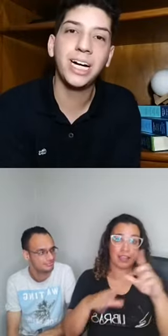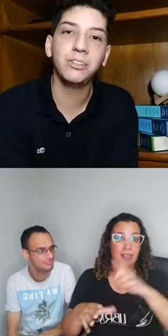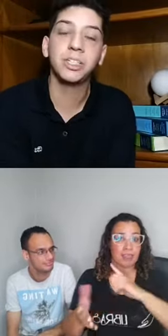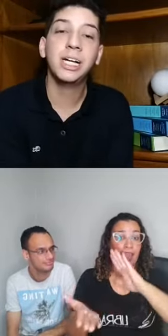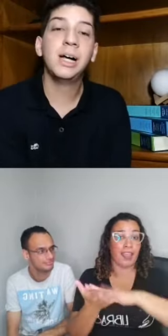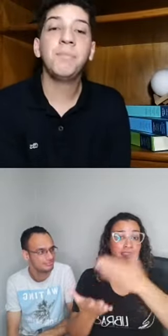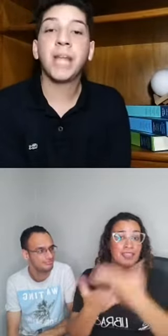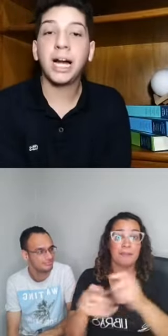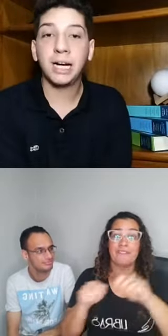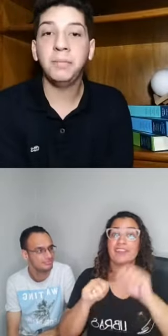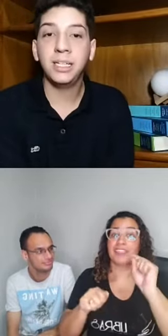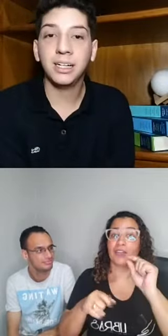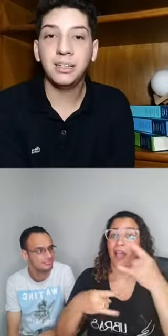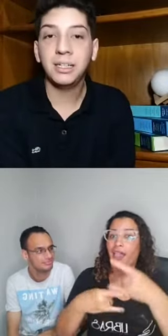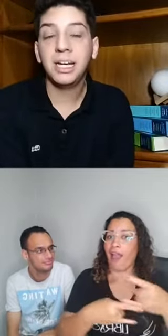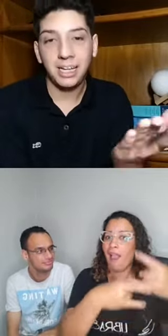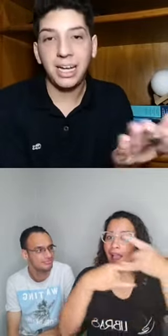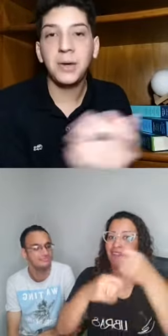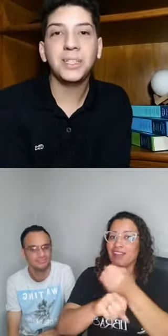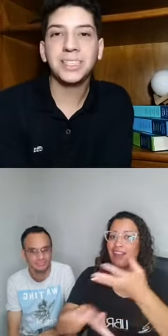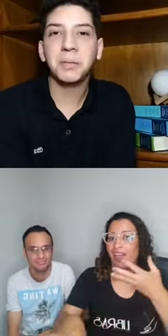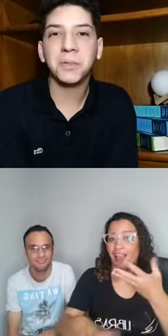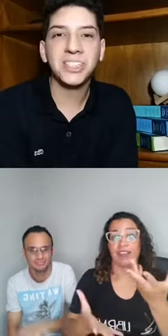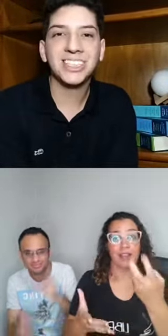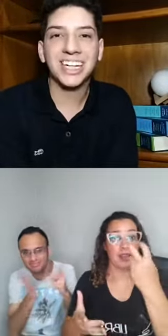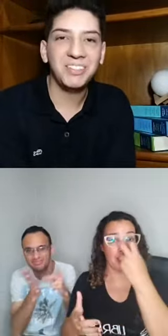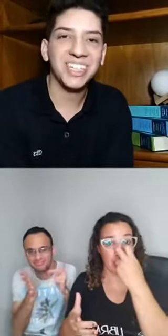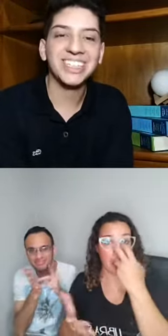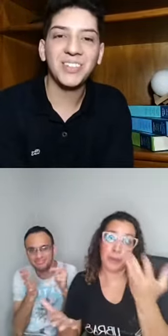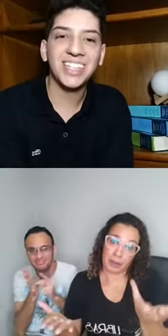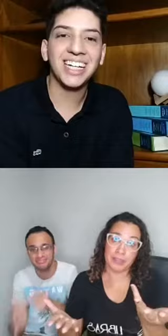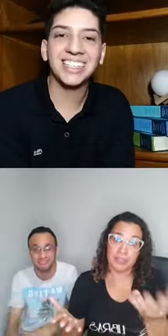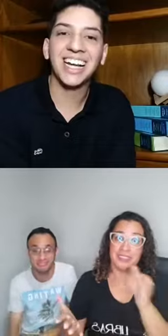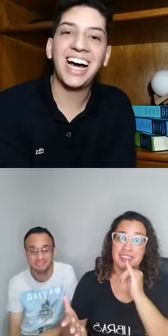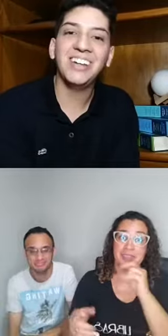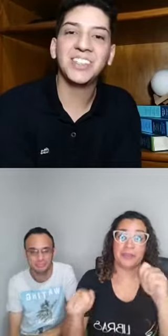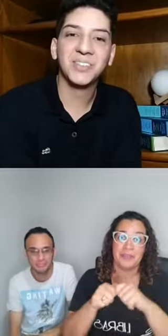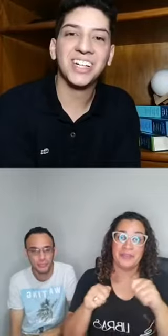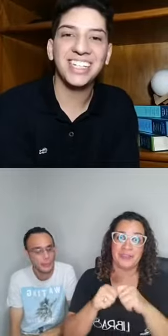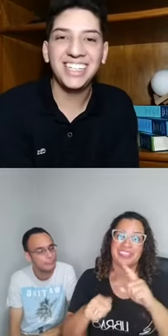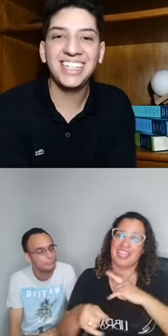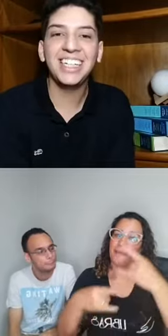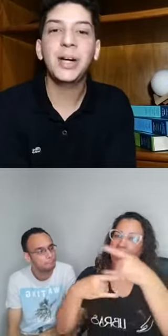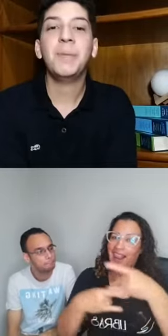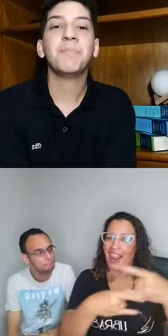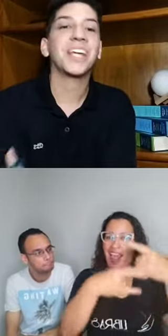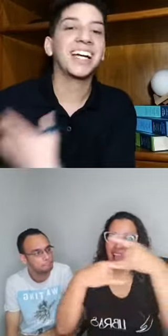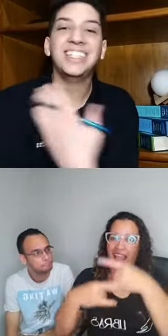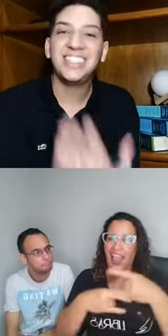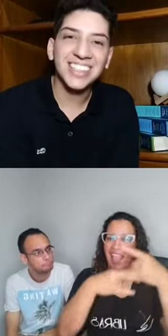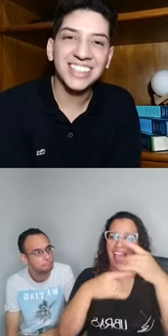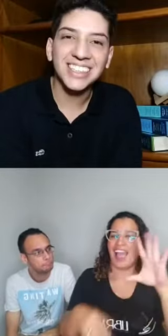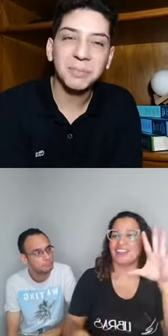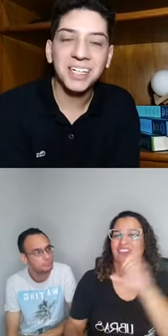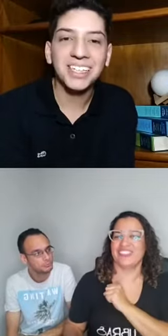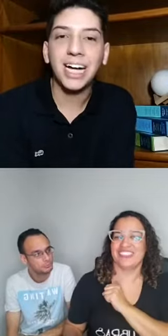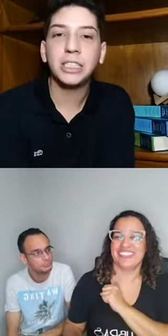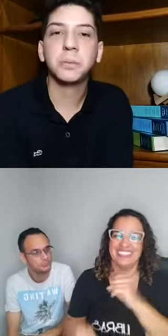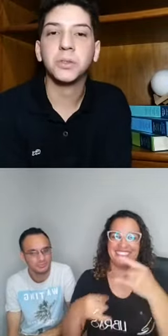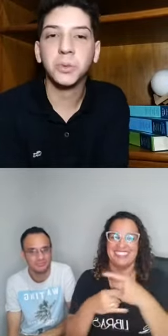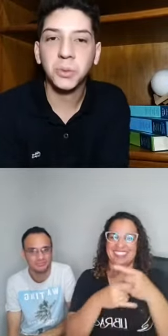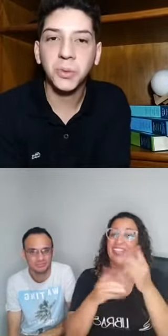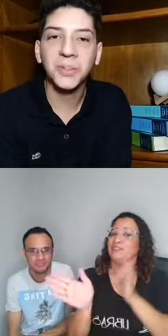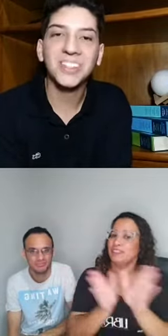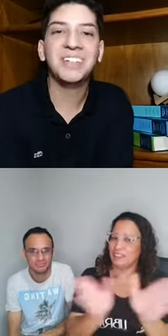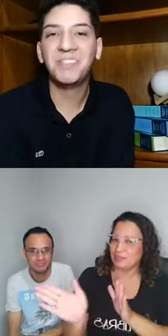fazendo live. A Camila é um exemplo disso. A Camila sempre está nas lives por aí, garantindo acessibilidade